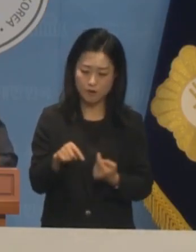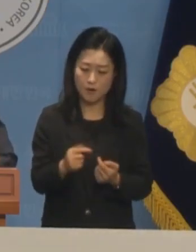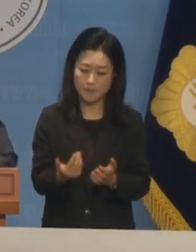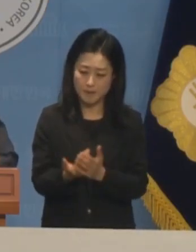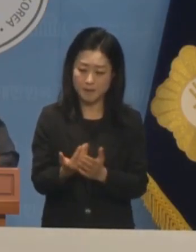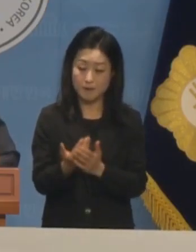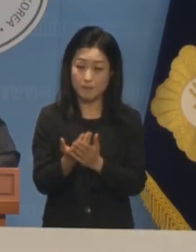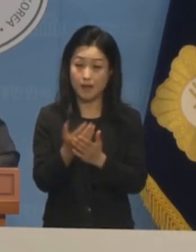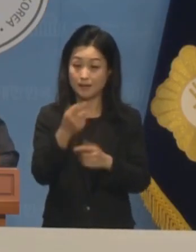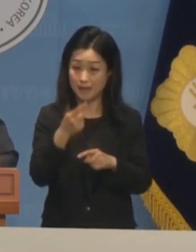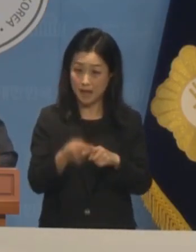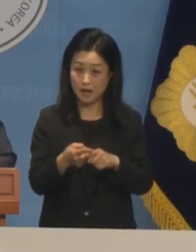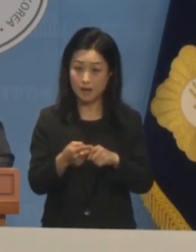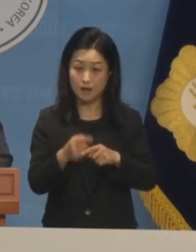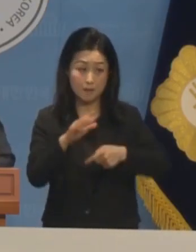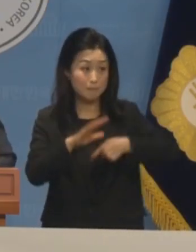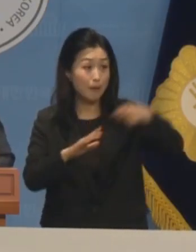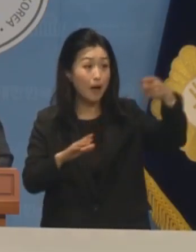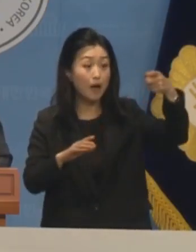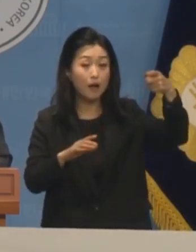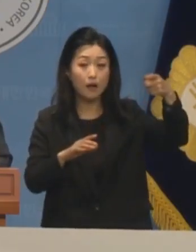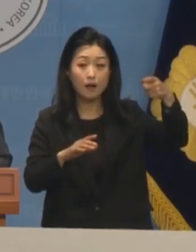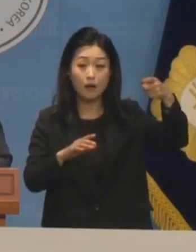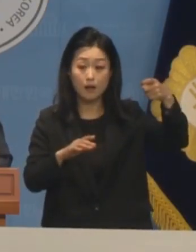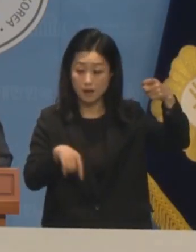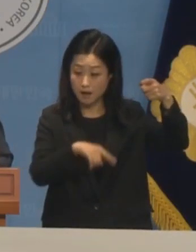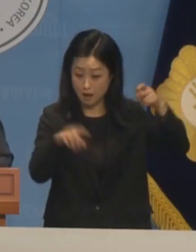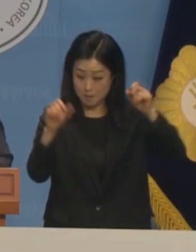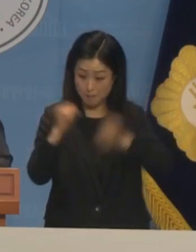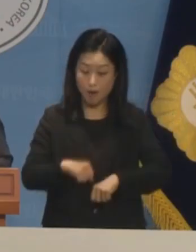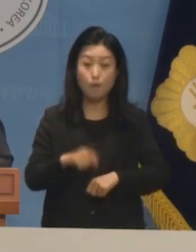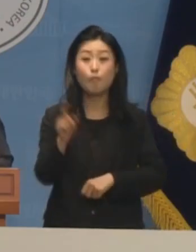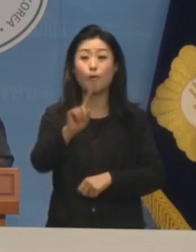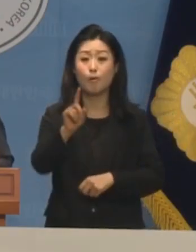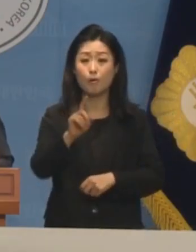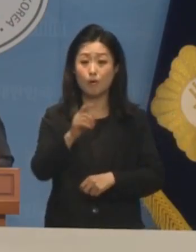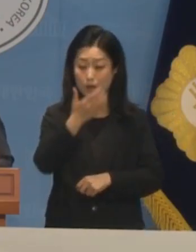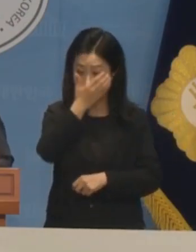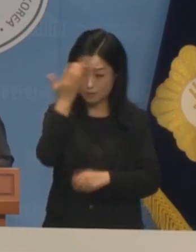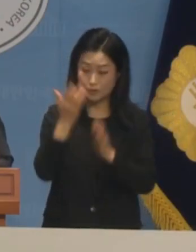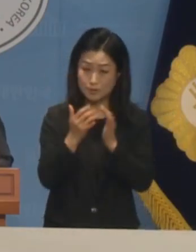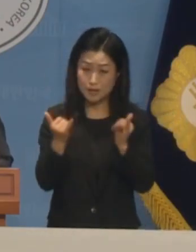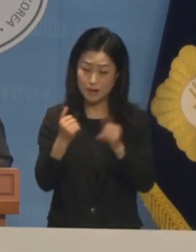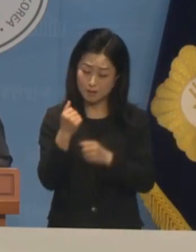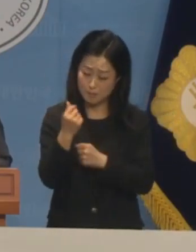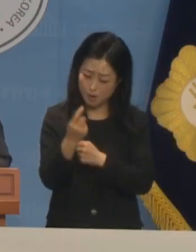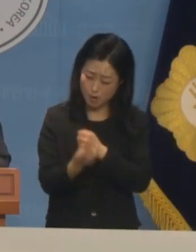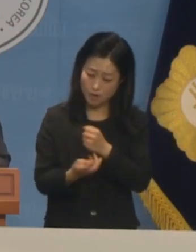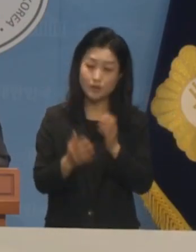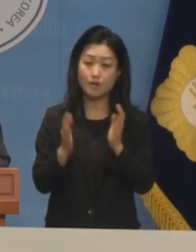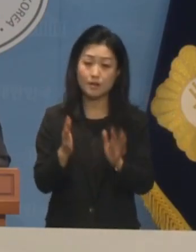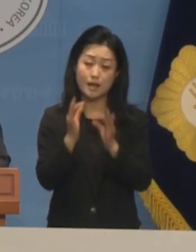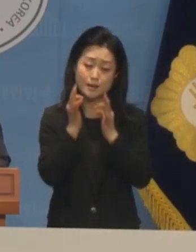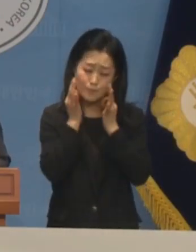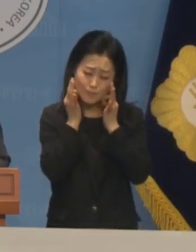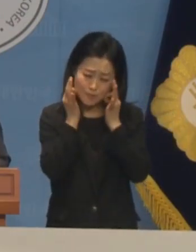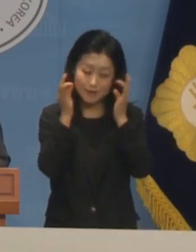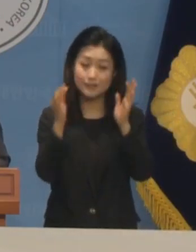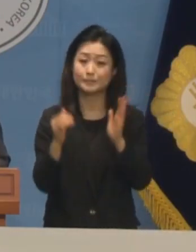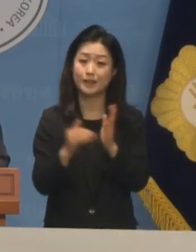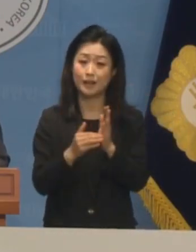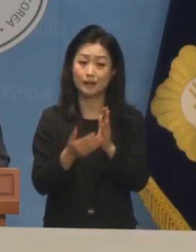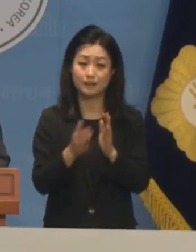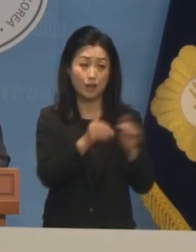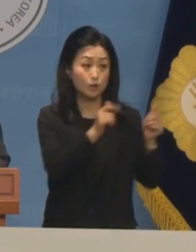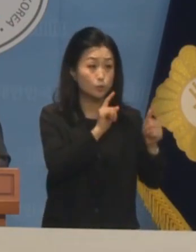없다고 하면 도대체 대한민국의 미래가 어디에 있겠습니까? 더더군다나 청년 기업인이 수년 동안 그 온갖 노력을 했음에도 불구하고 이